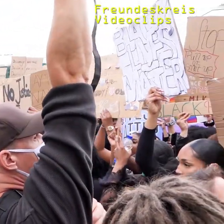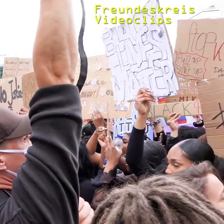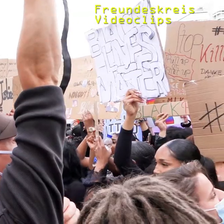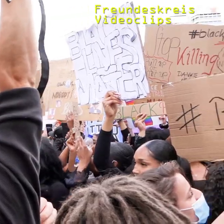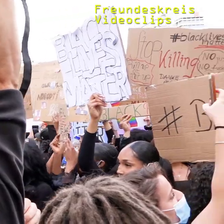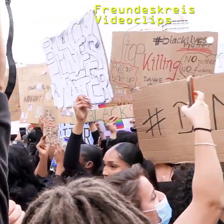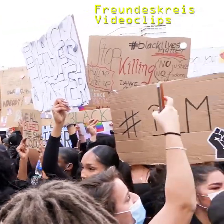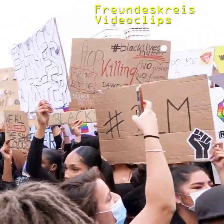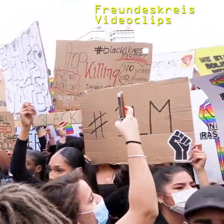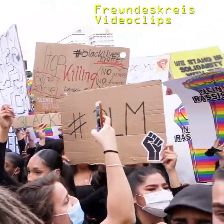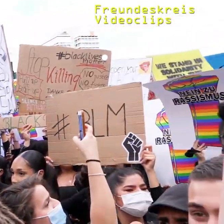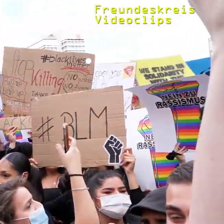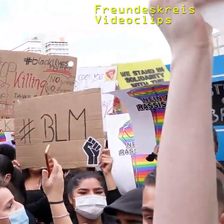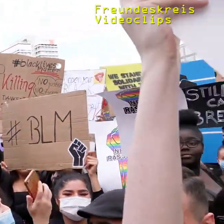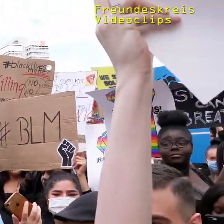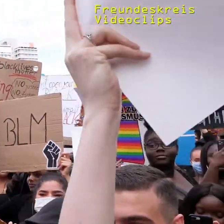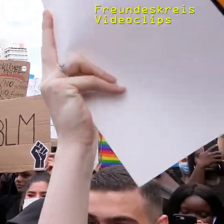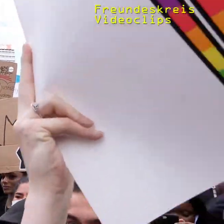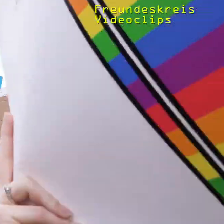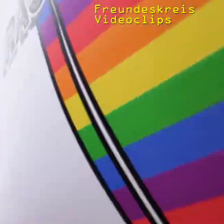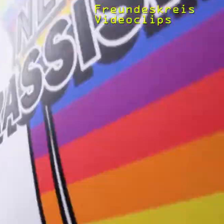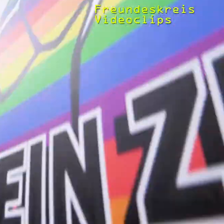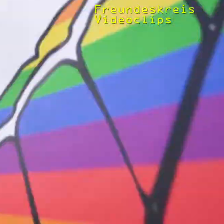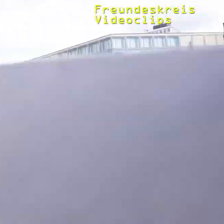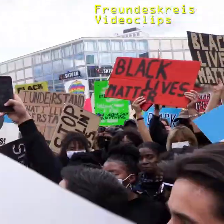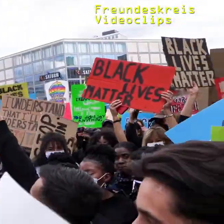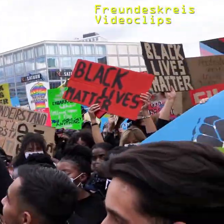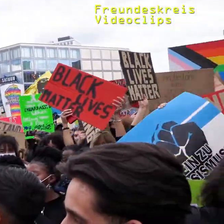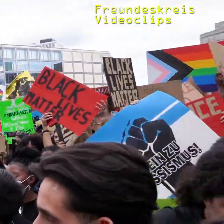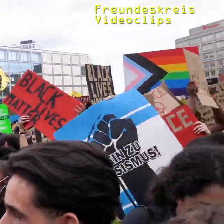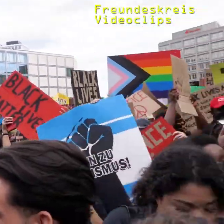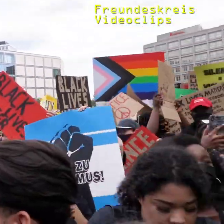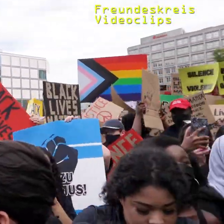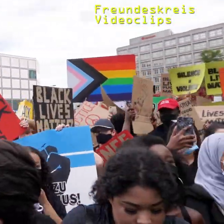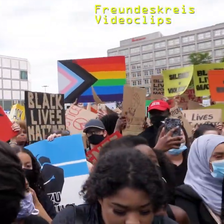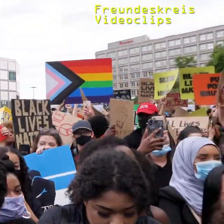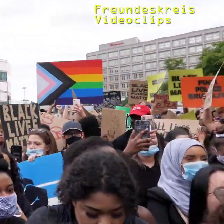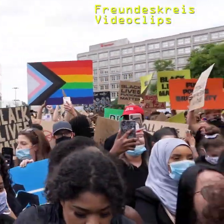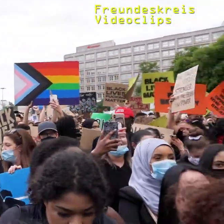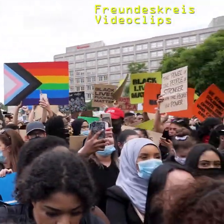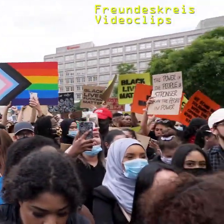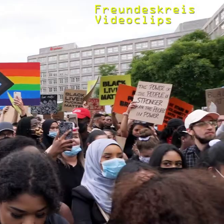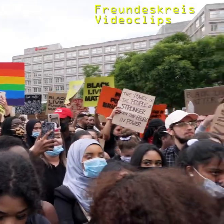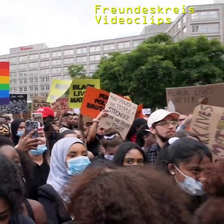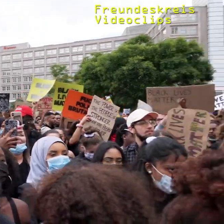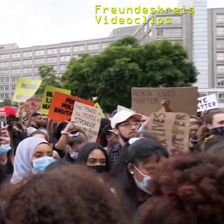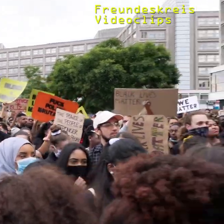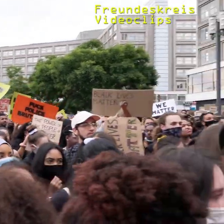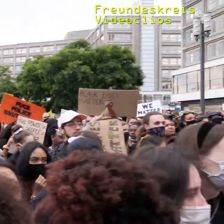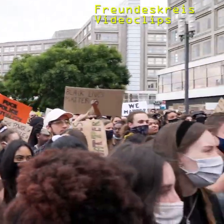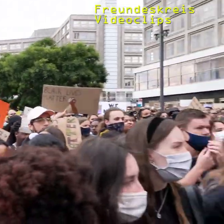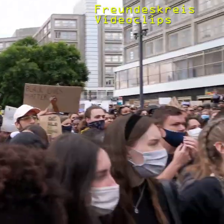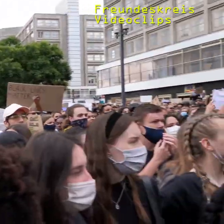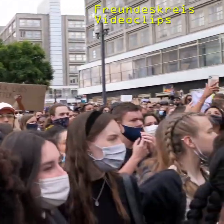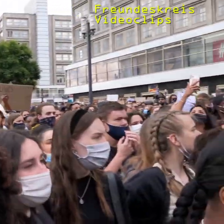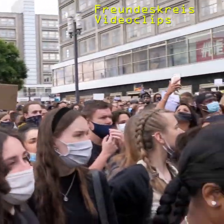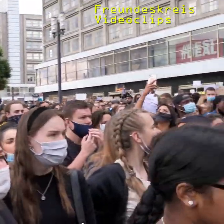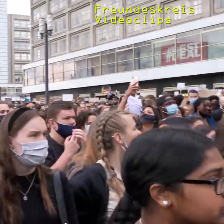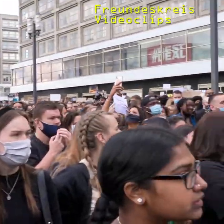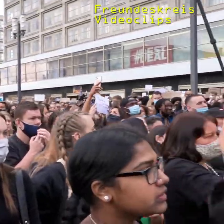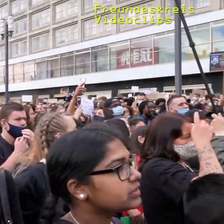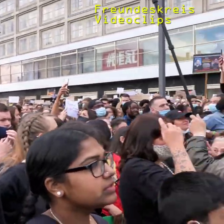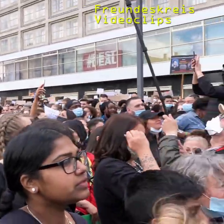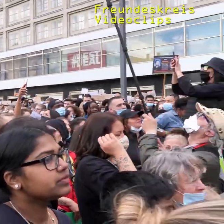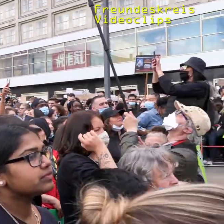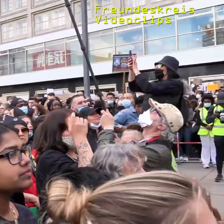Jetzt muss ich euch leider bitten, die alle kurz runterzunehmen, weil wir etwas visualisieren müssen. Bitte nehmt sie alle